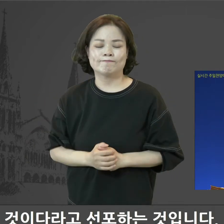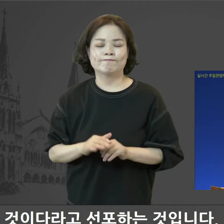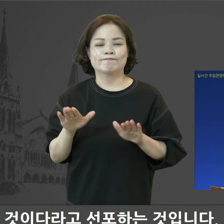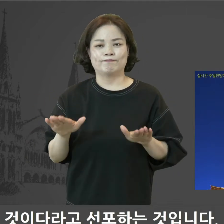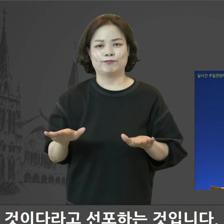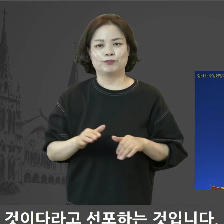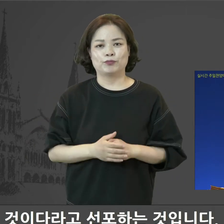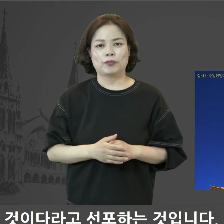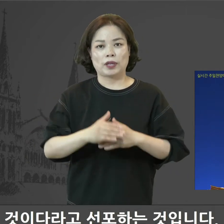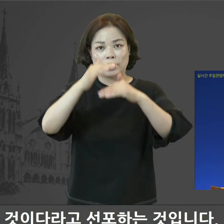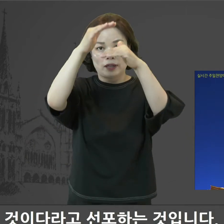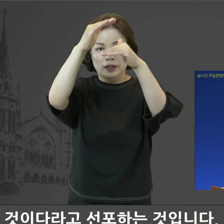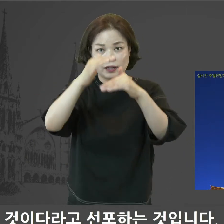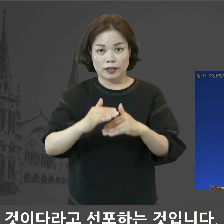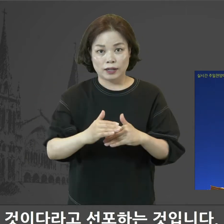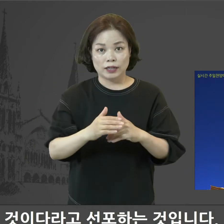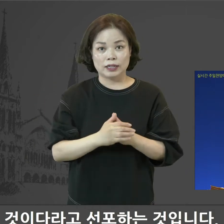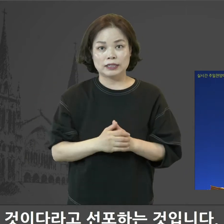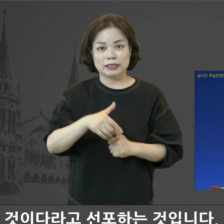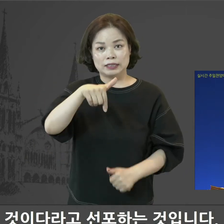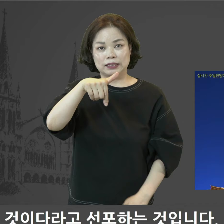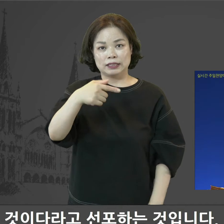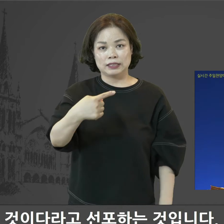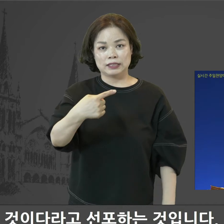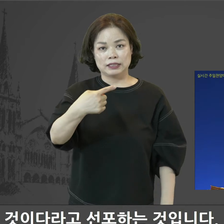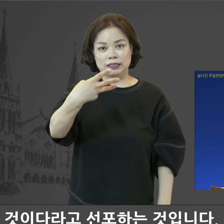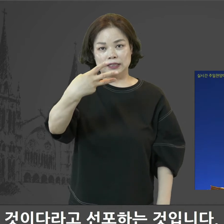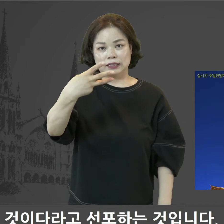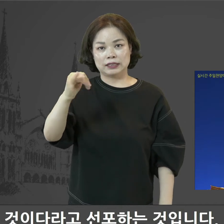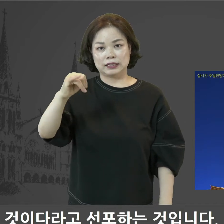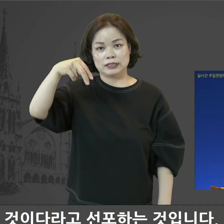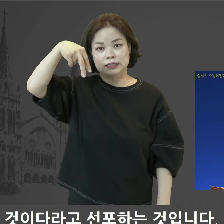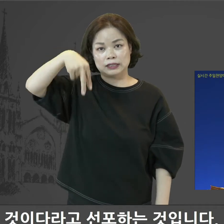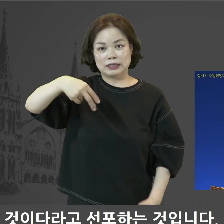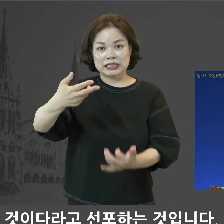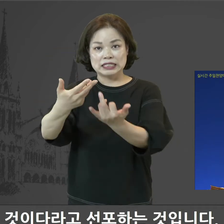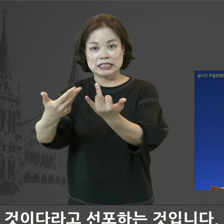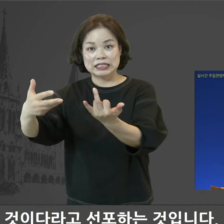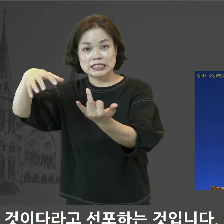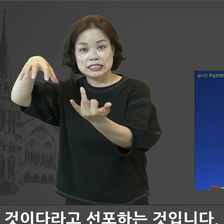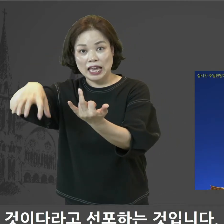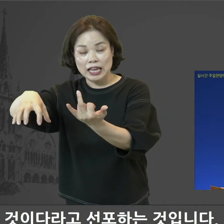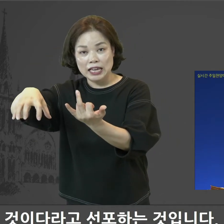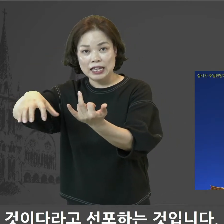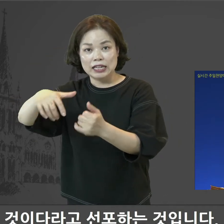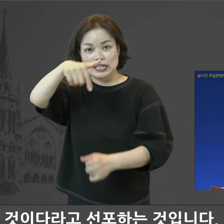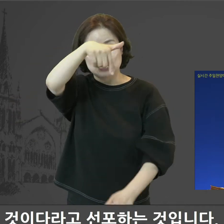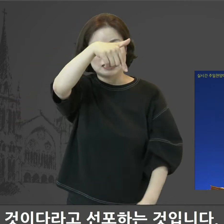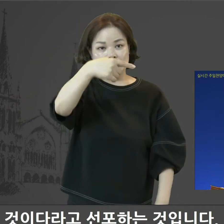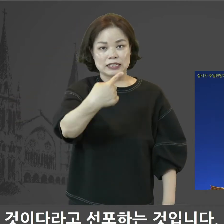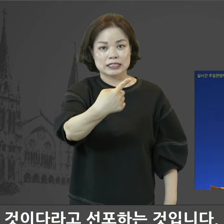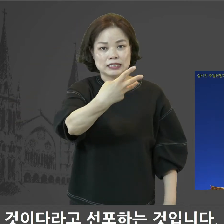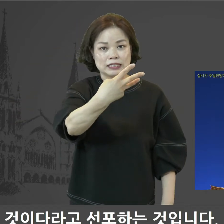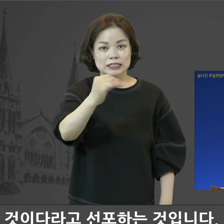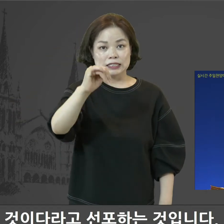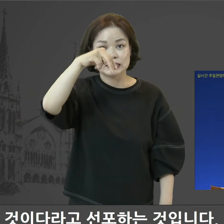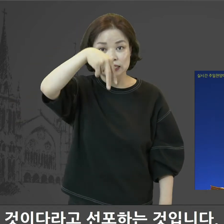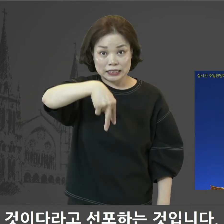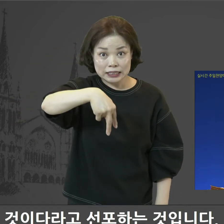오늘 본문에 바로 그릿 시냇가로 보내시는 거죠. 여러분, 이 그릿이라는